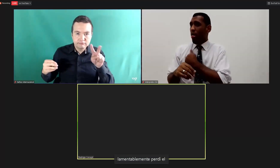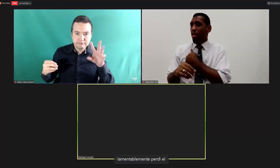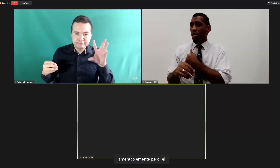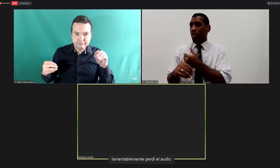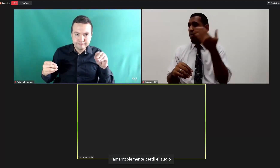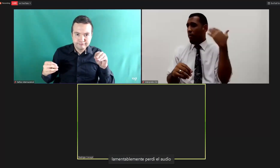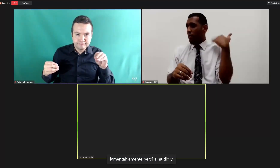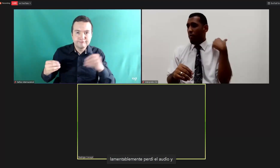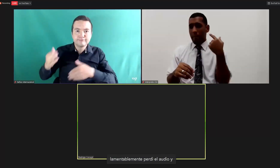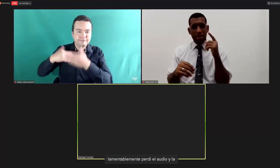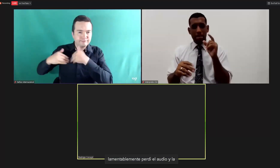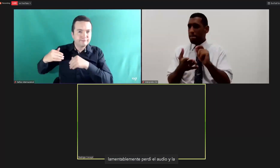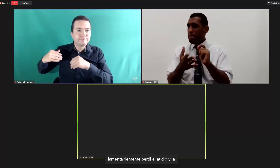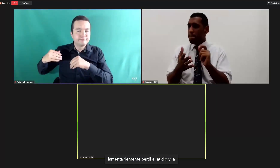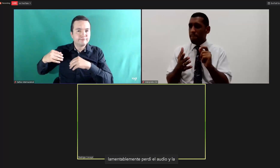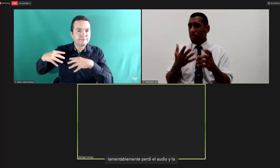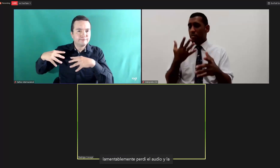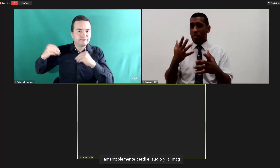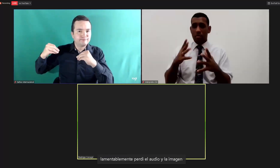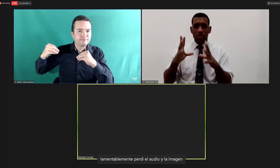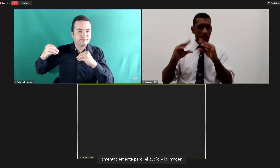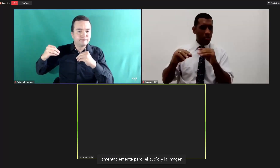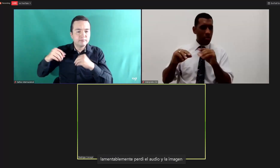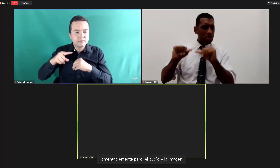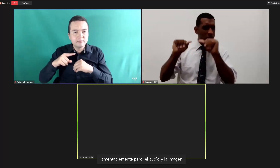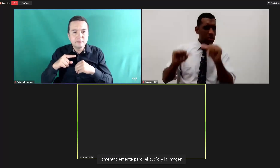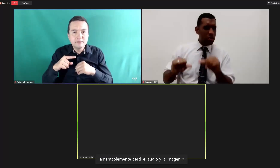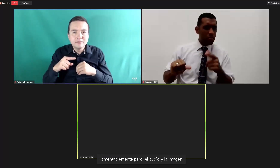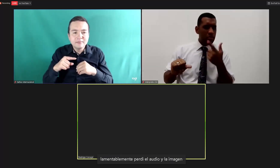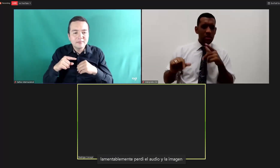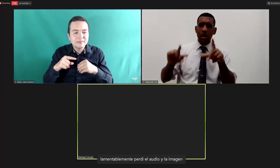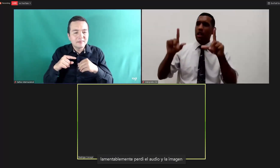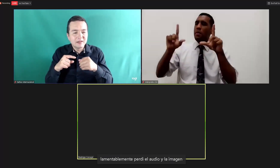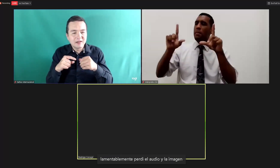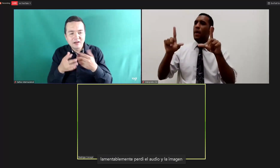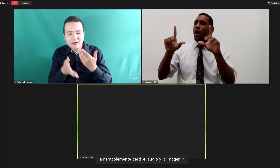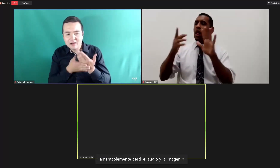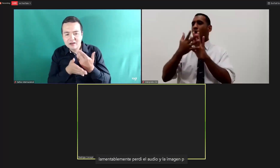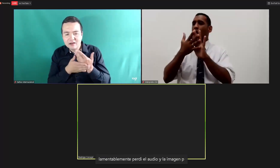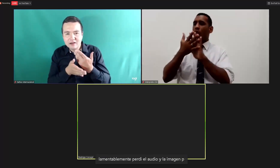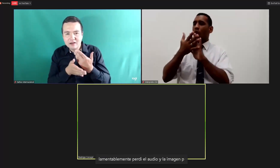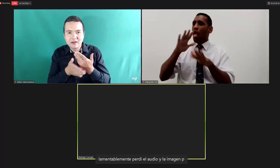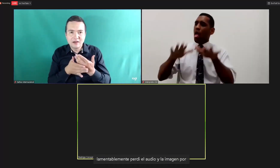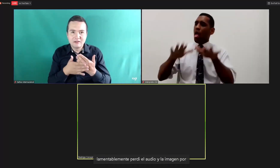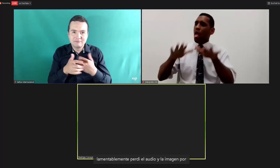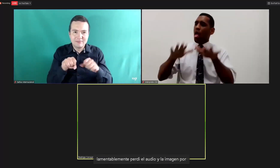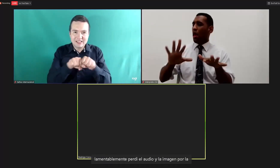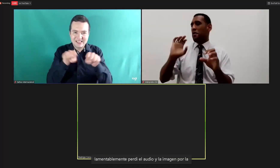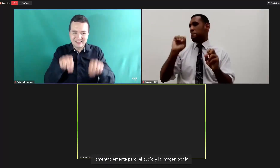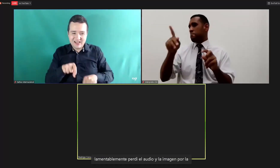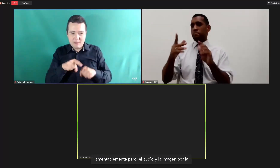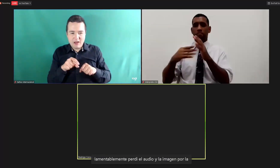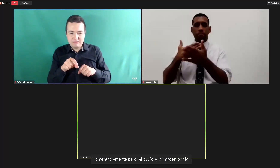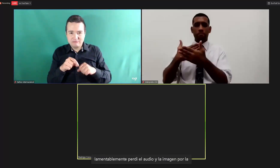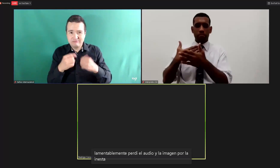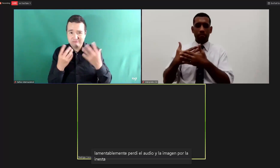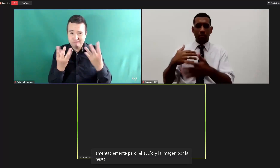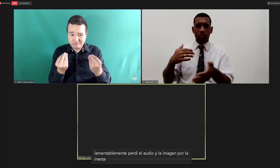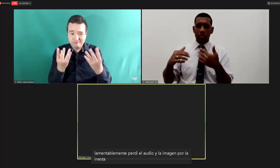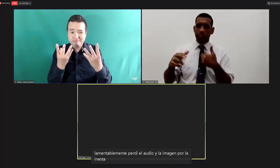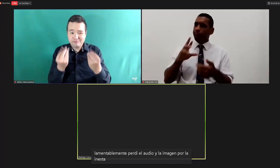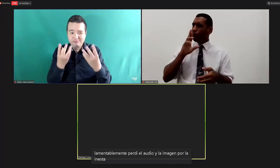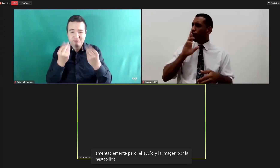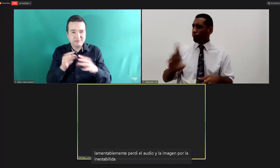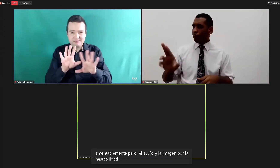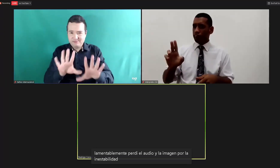un momento. Pues aquí me está indicando el sistema que la imagen está inestable. Bueno, de todas formas voy a hablar